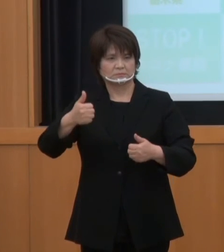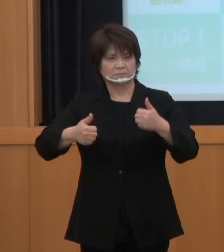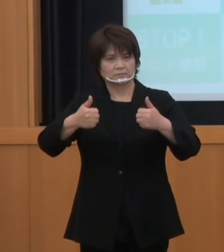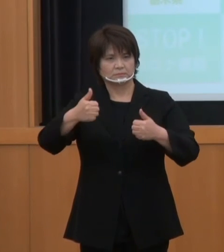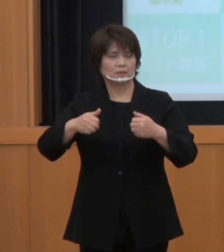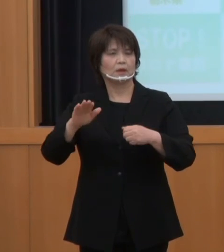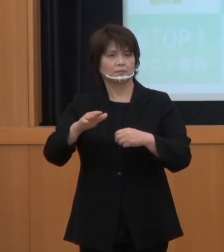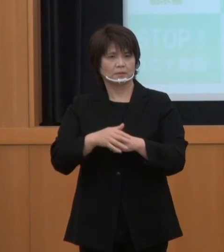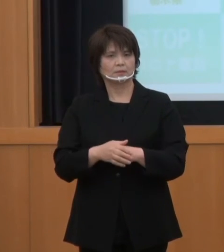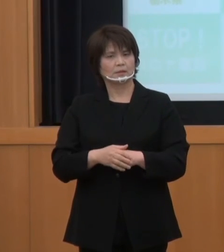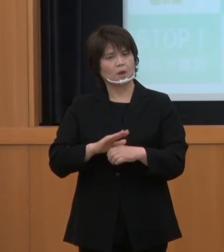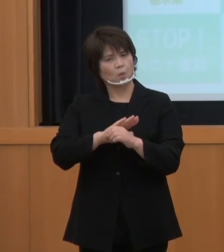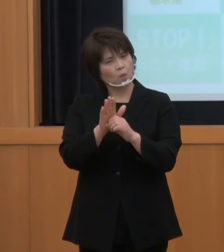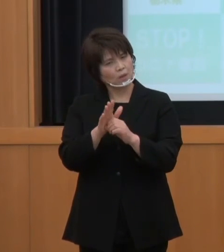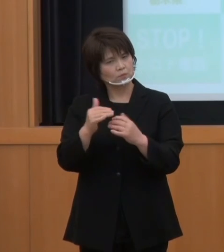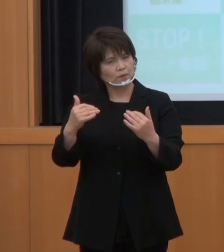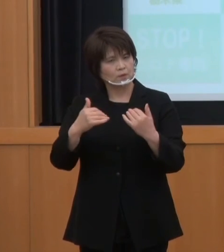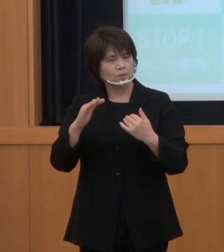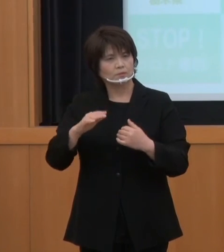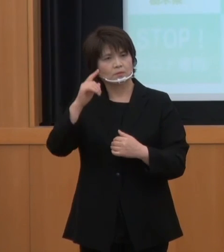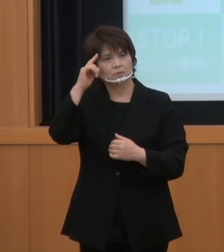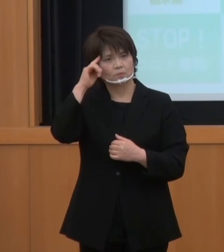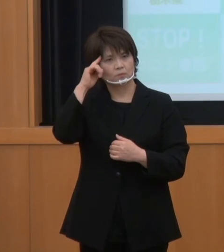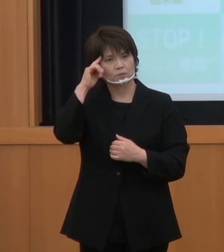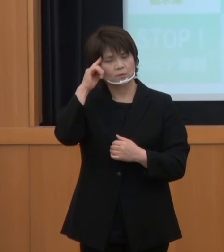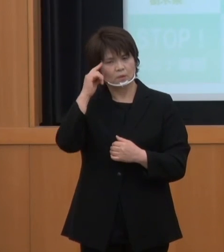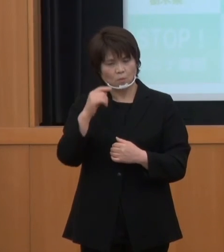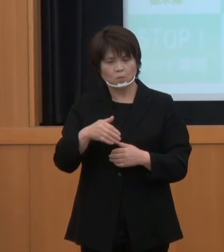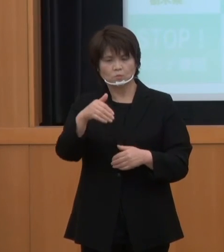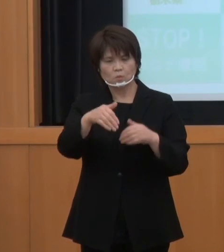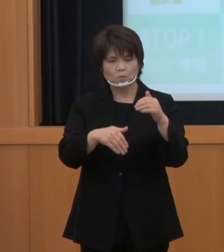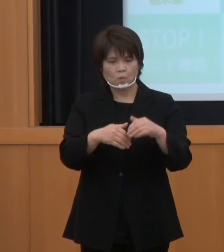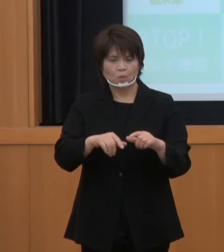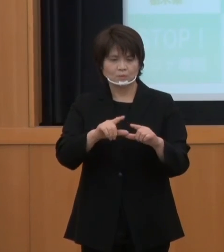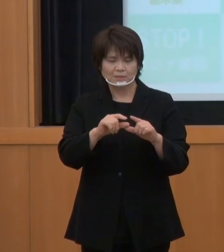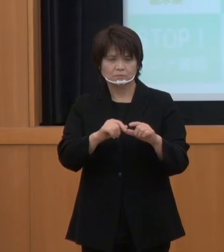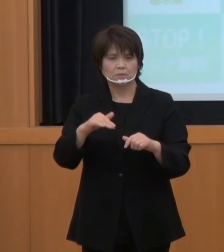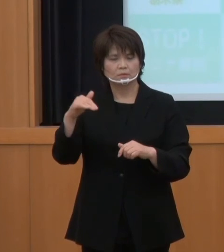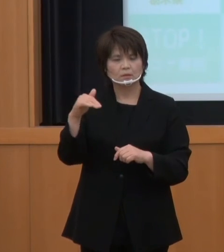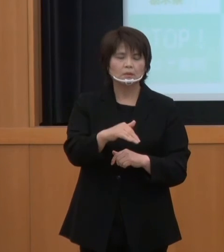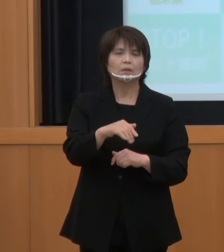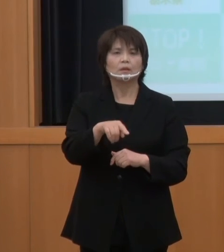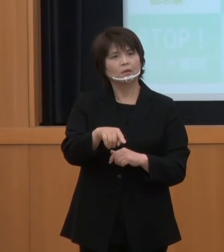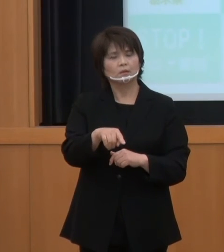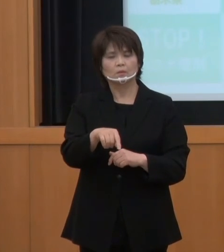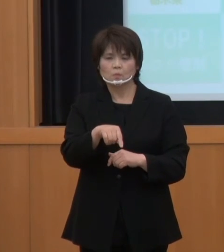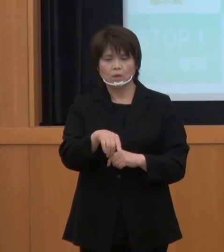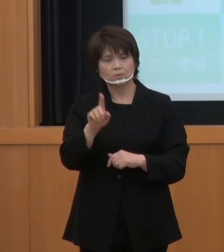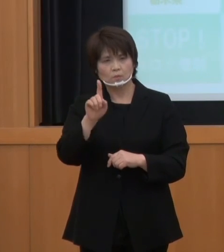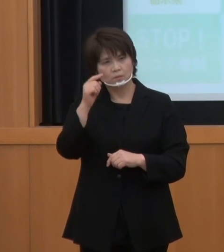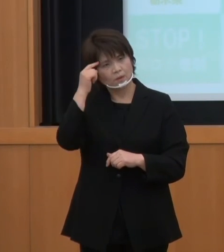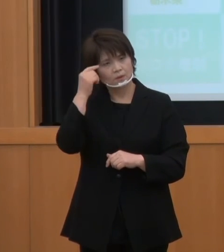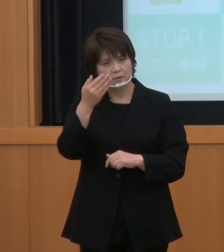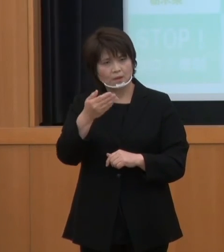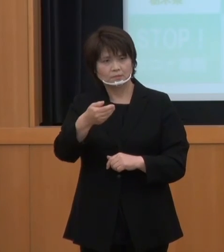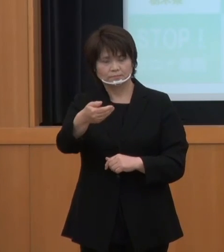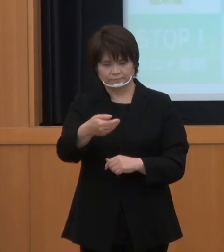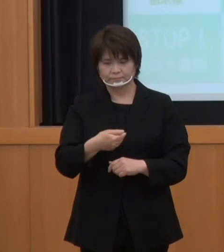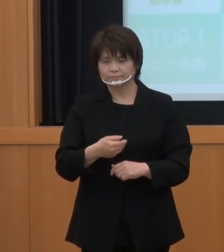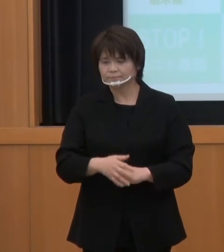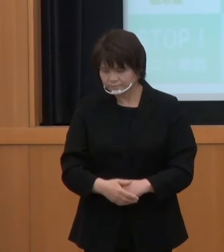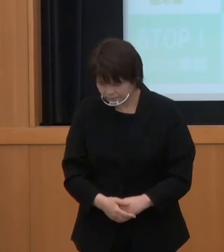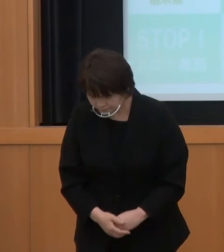影響もあったかとは思うんですが、知事はこの投票率の低下をどう捉えていらっしゃるでしょうか。 は